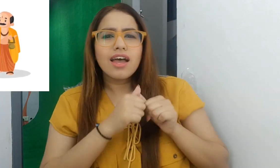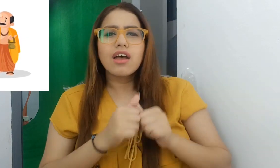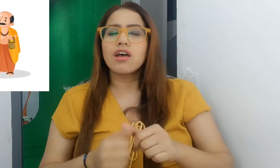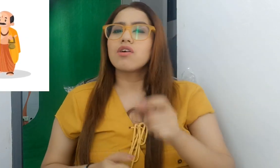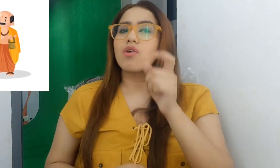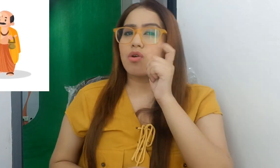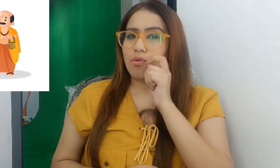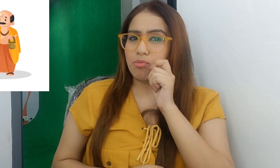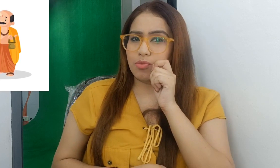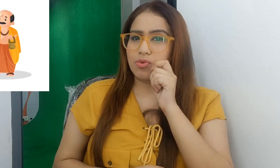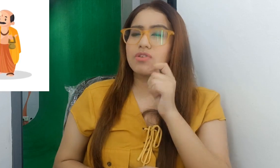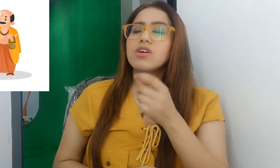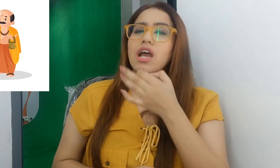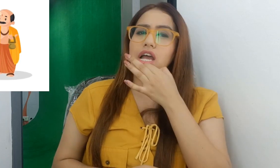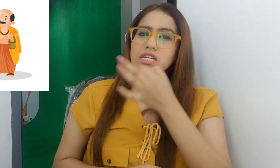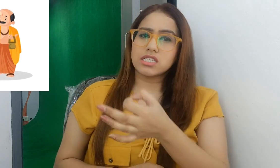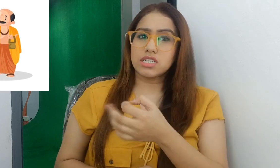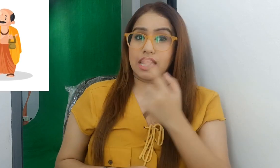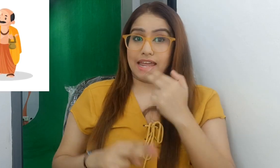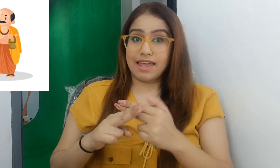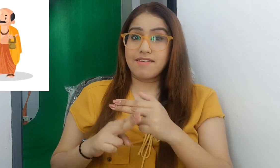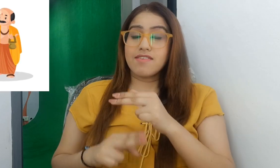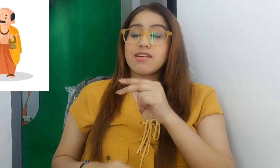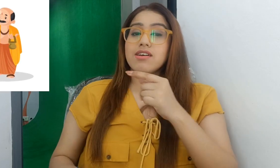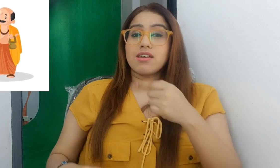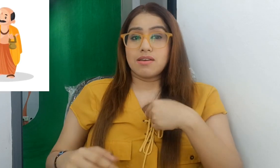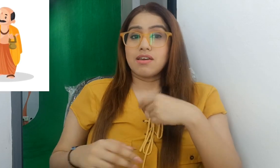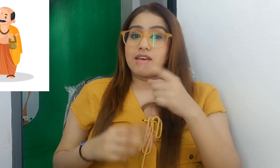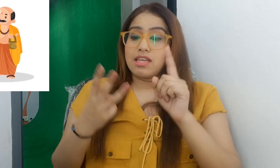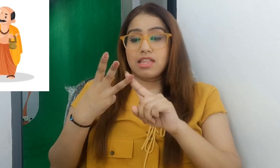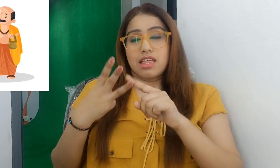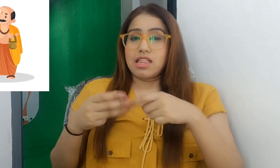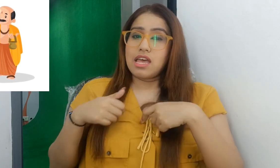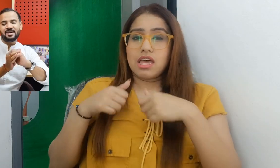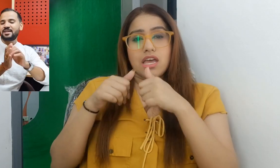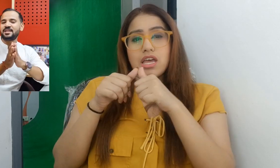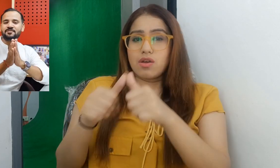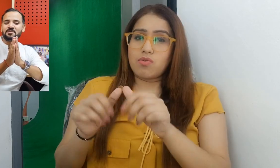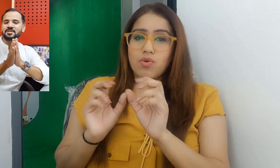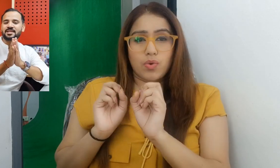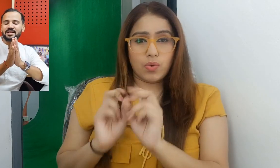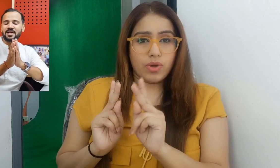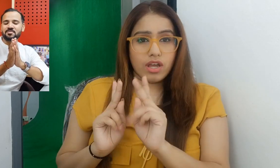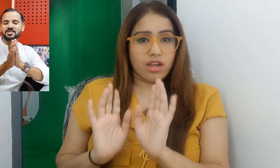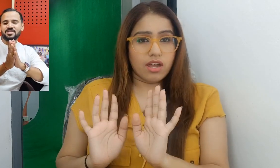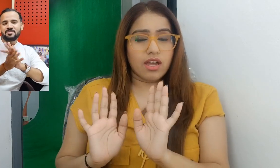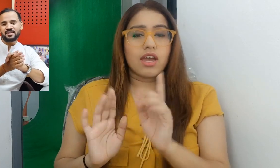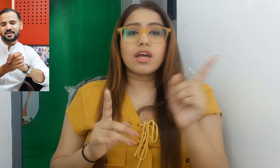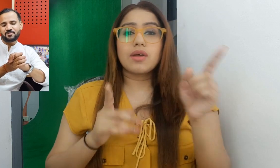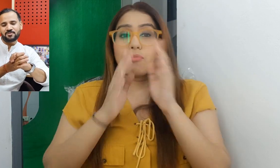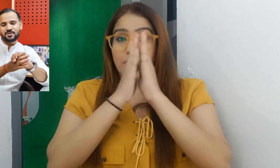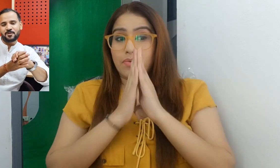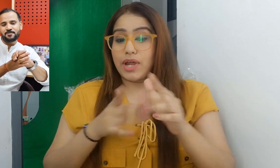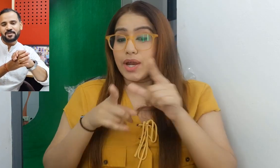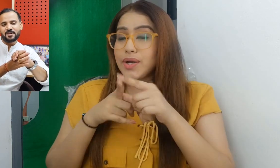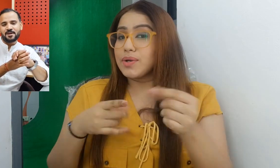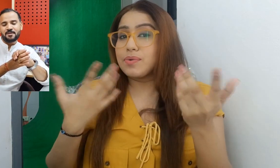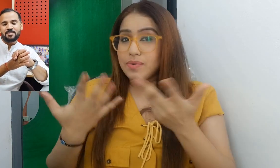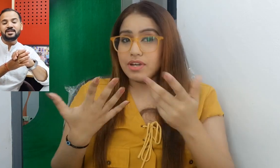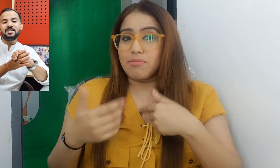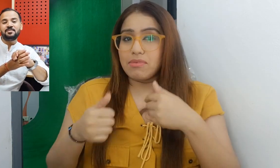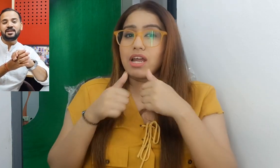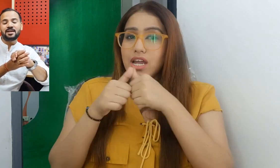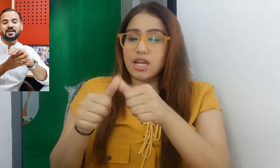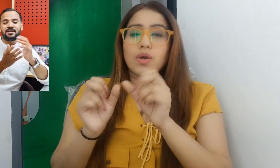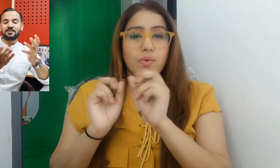के बेटे ने कहा कि आप ये सवाल जो है गुरु बनकर के पूछ रहे हैं या शिष्य बनकर के पूछ रहे हैं। राजा ने विनम्रता से कहा कि मैं शिष्य बनकर के पूछ रहा